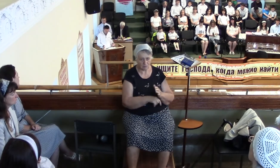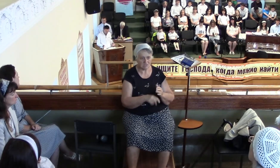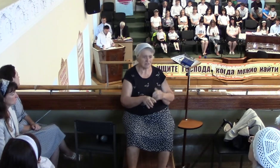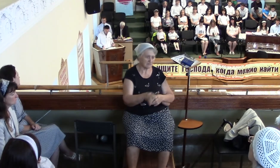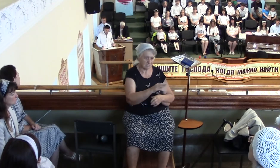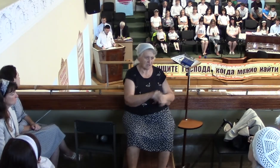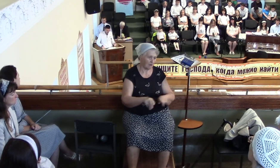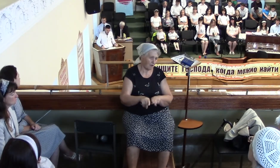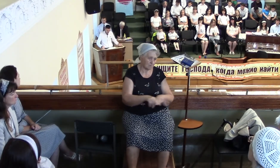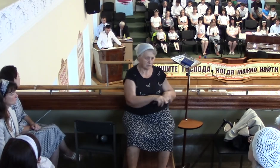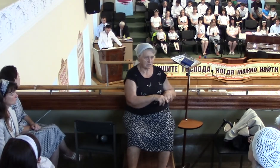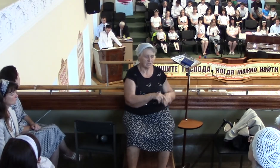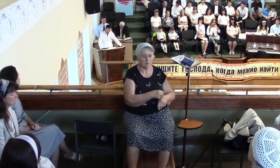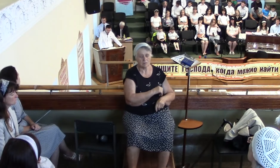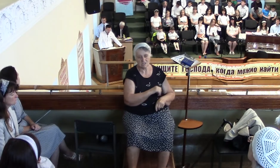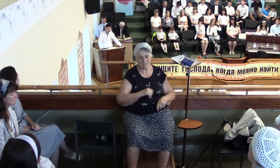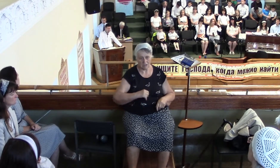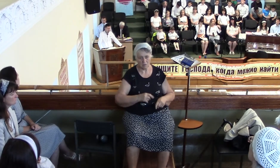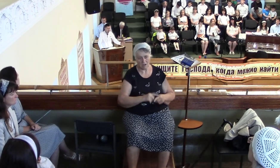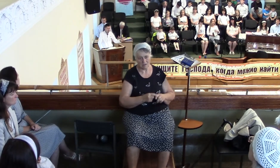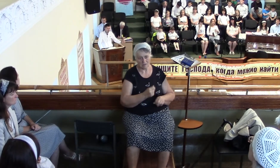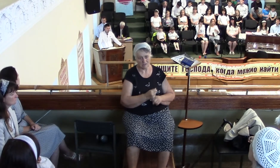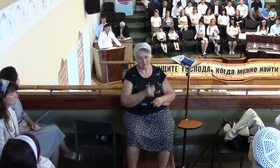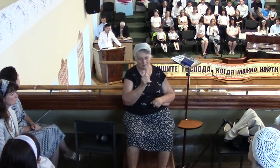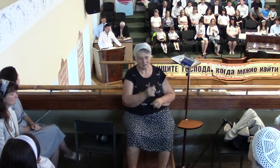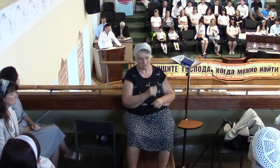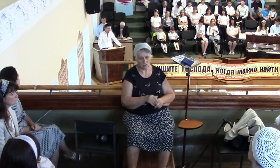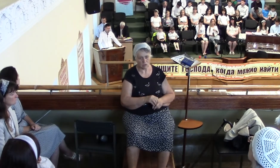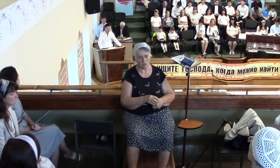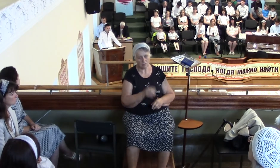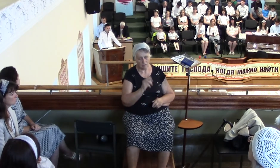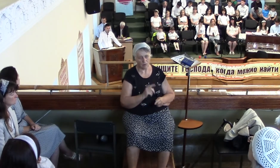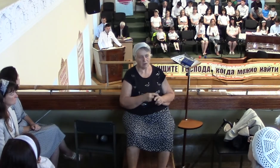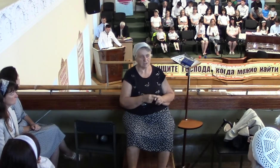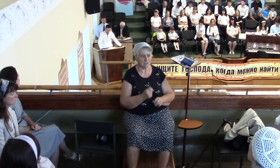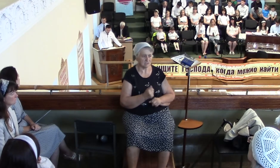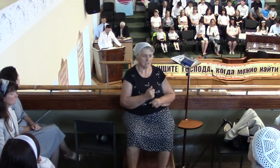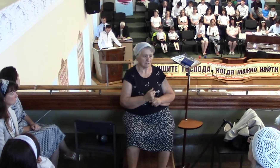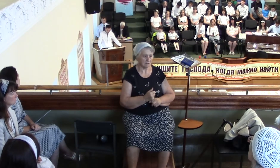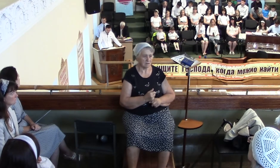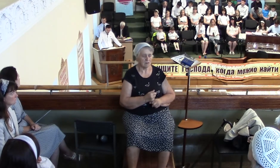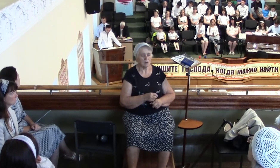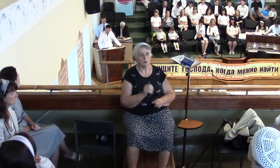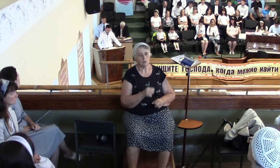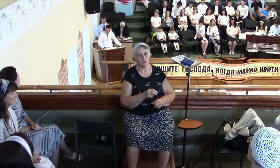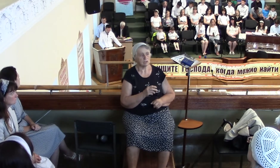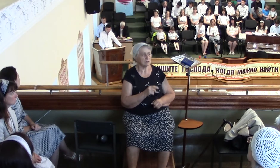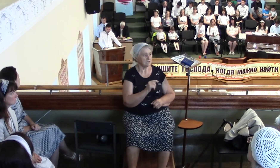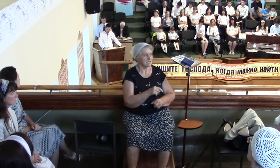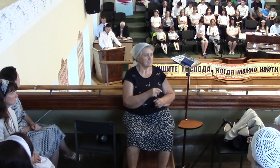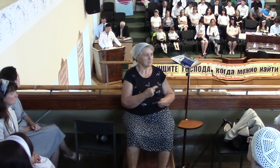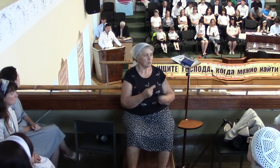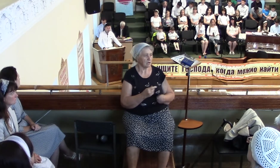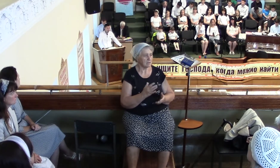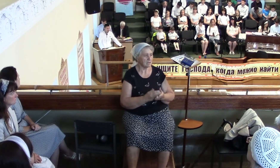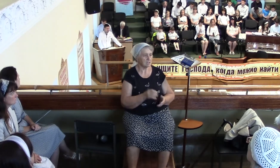мы никогда не способны были этого совершить, и Бог совершил это. Возможно, здесь присутствует тот человек, который еще